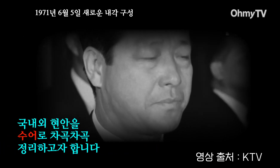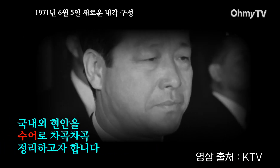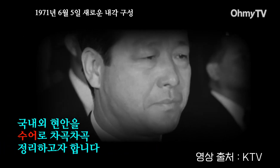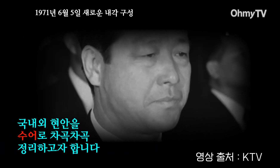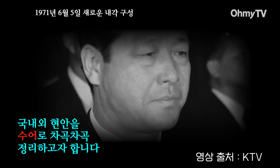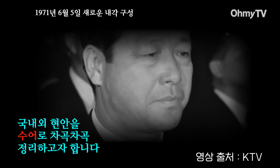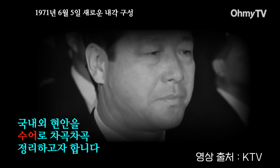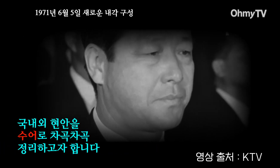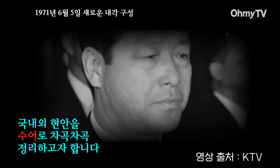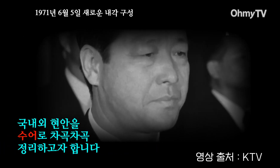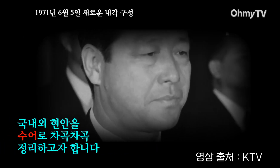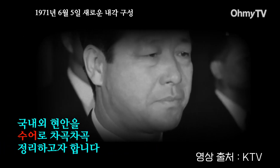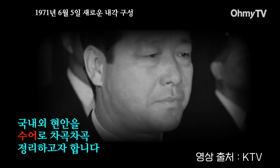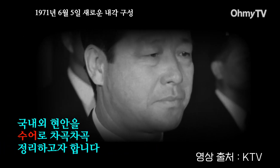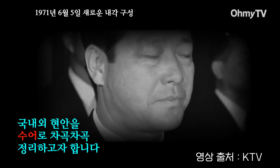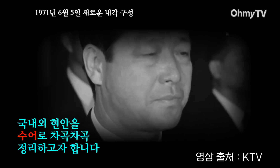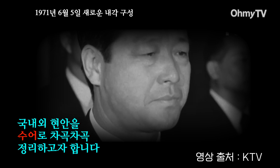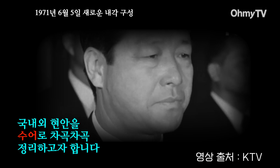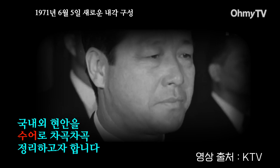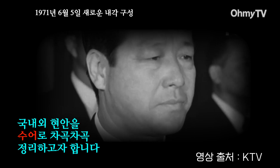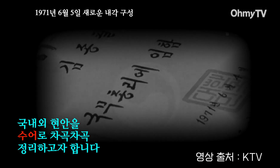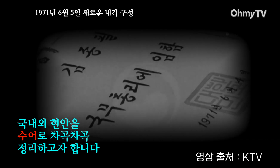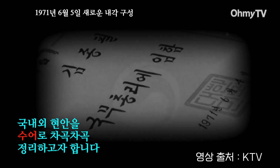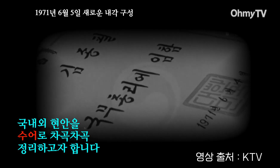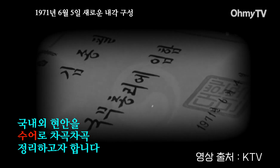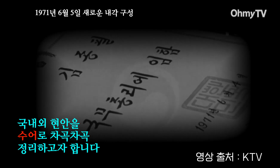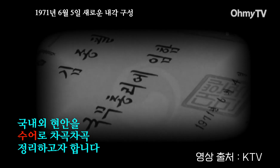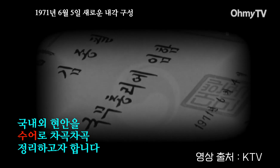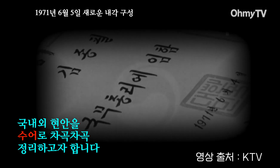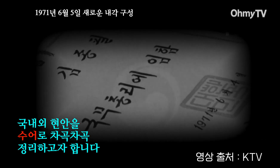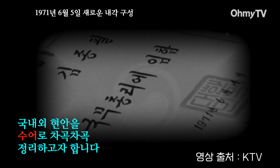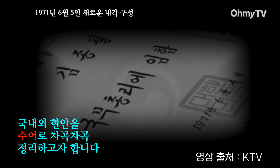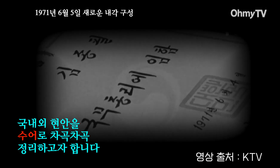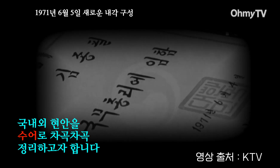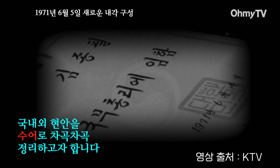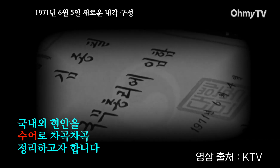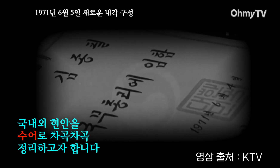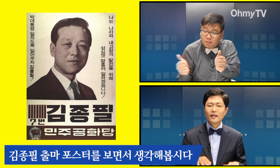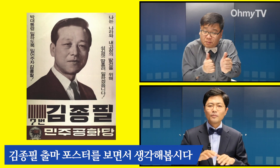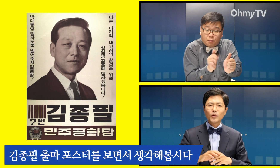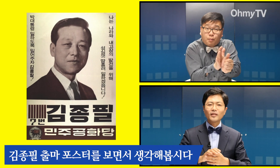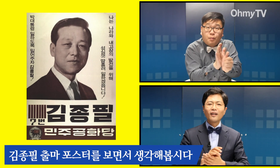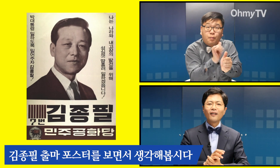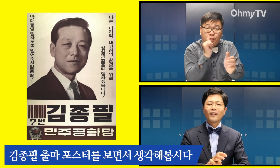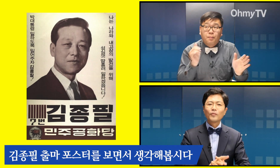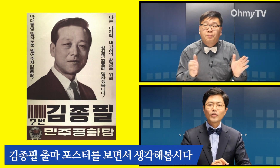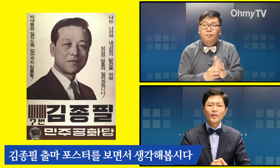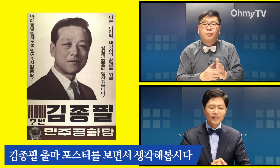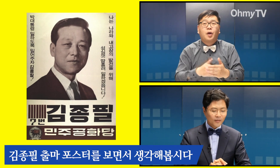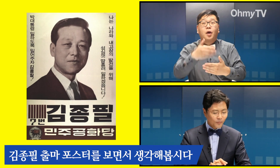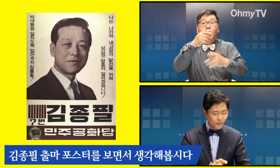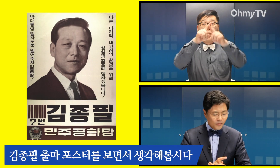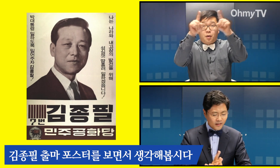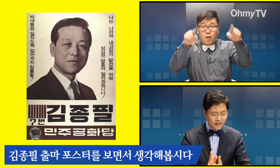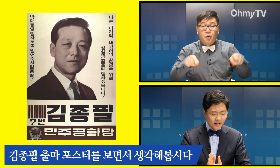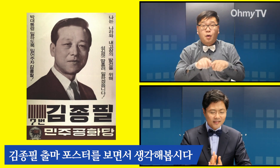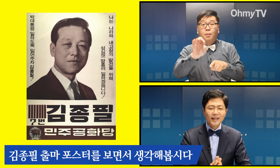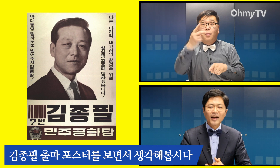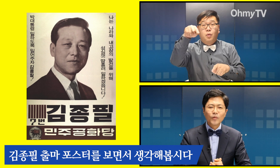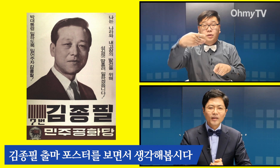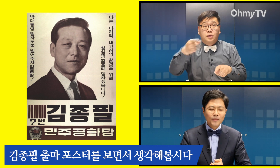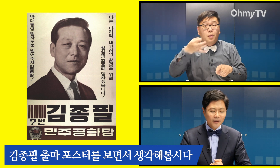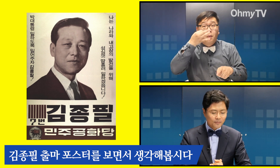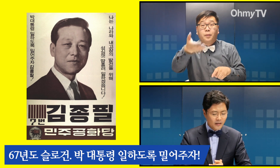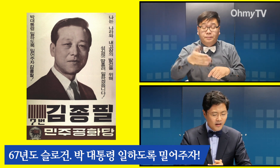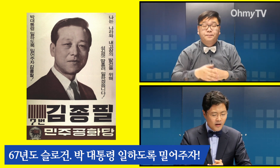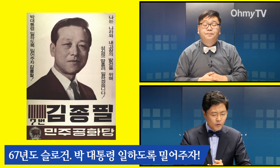3일 제7대 대통령 취임에 앞서 김종필 씨를 국무총리에 임명하고 포스터 보시면서 좀 같이